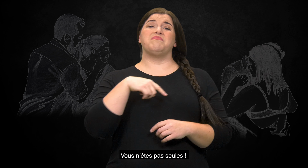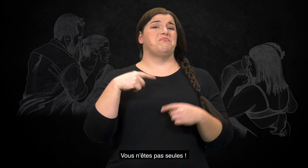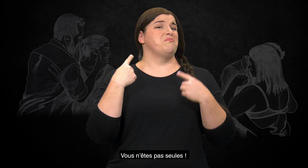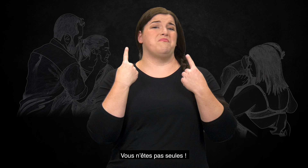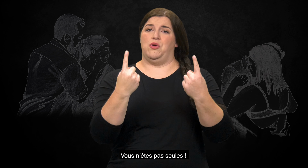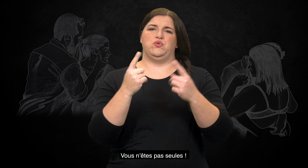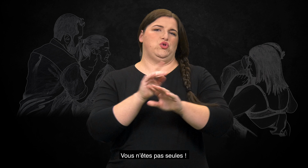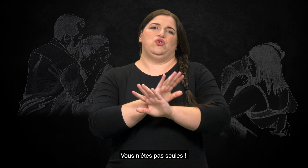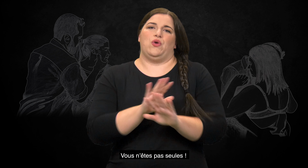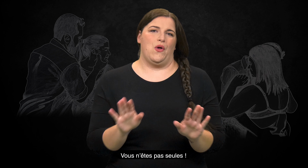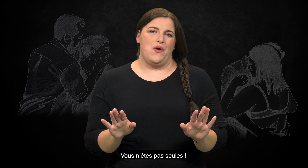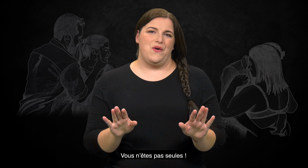Vous n'êtes pas seul.